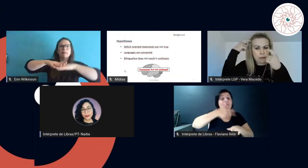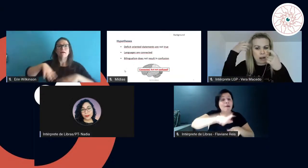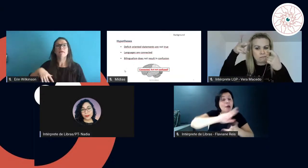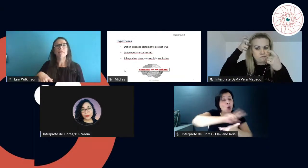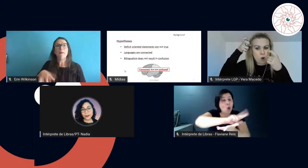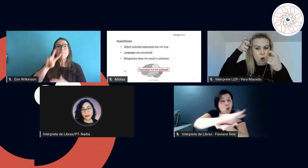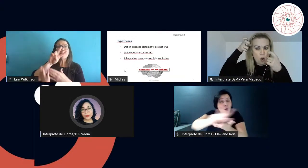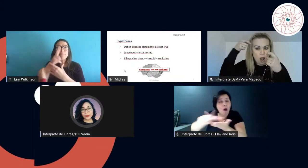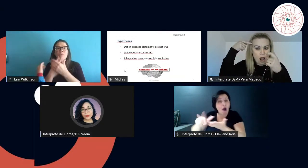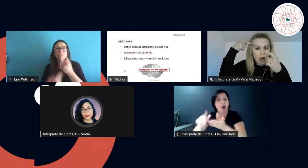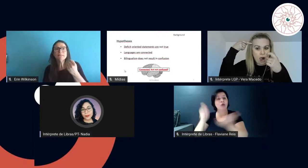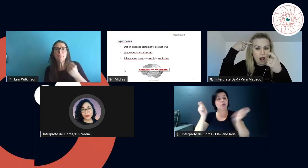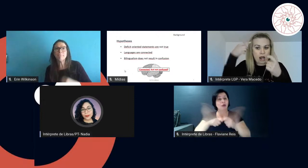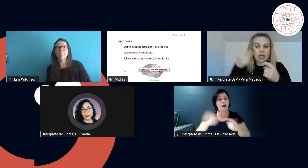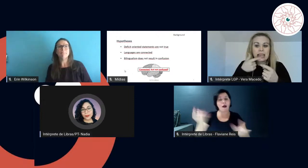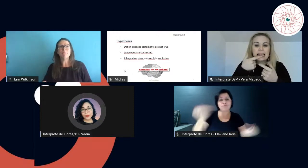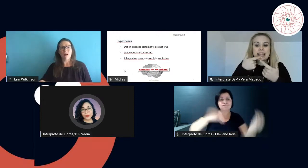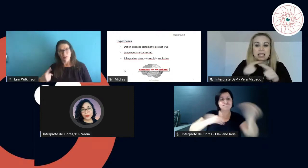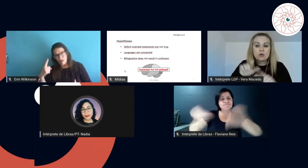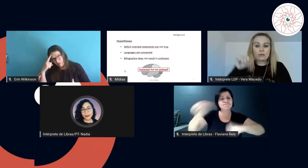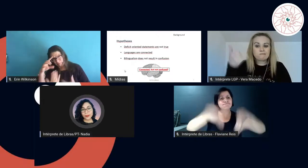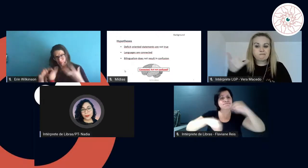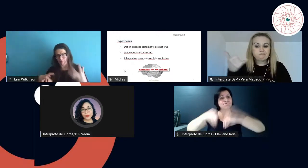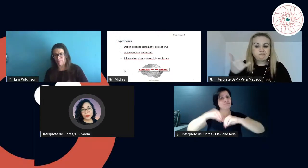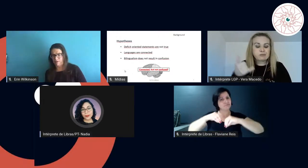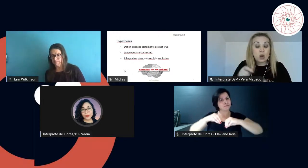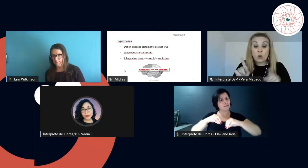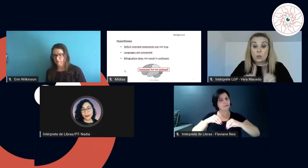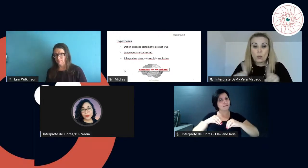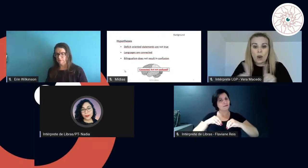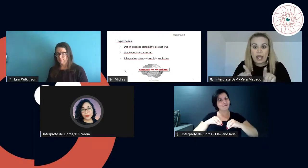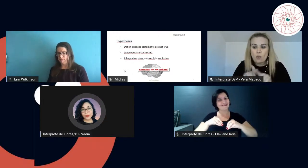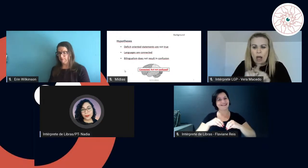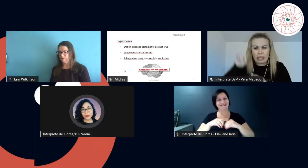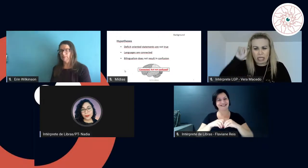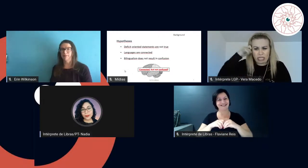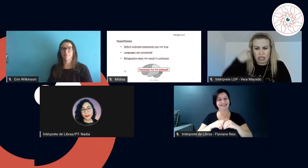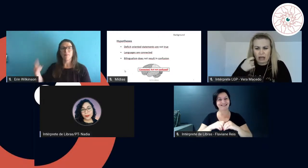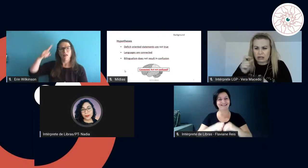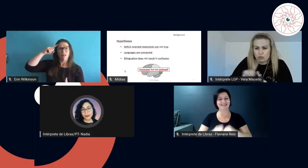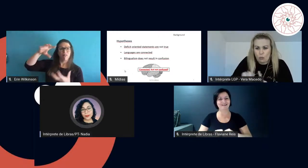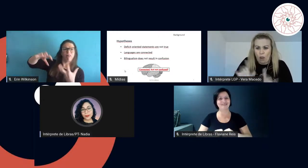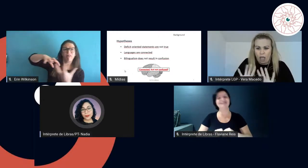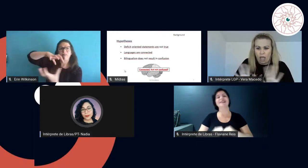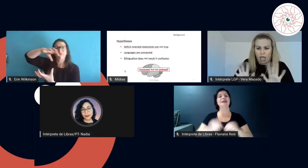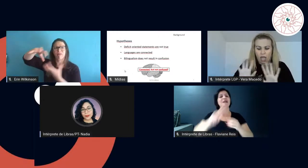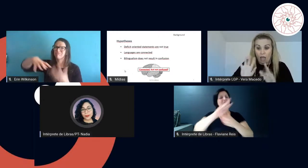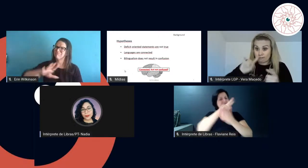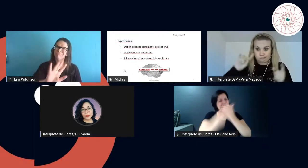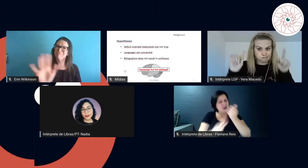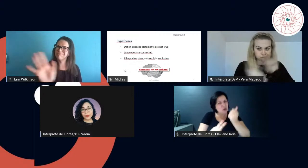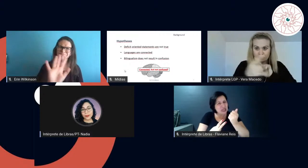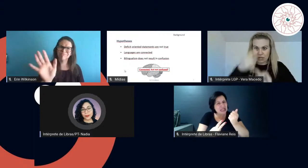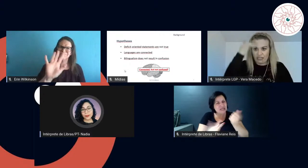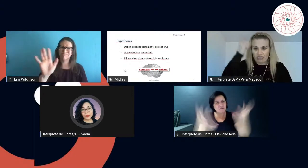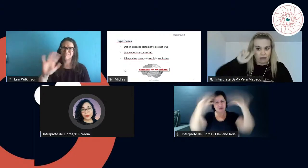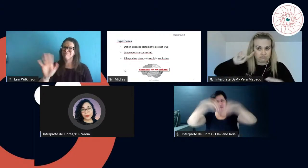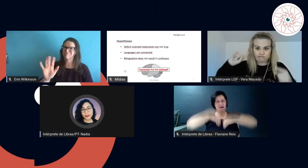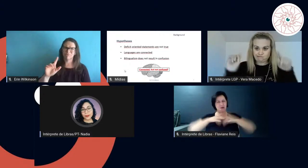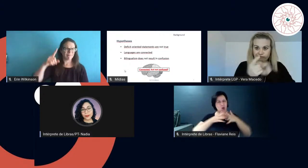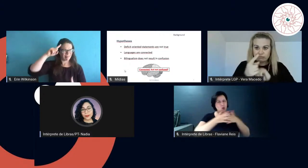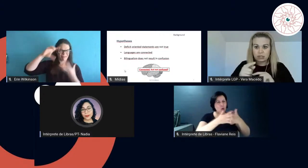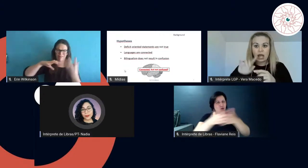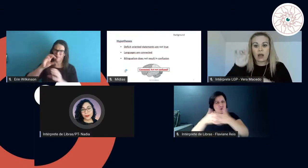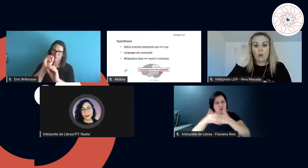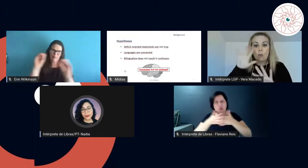aquisição de segunda língua não é em momento algum prejudicial para esse indivíduo. Muito pelo contrário, ele